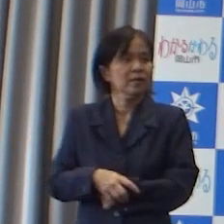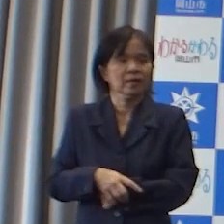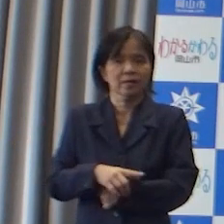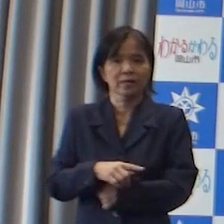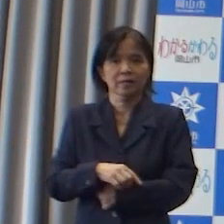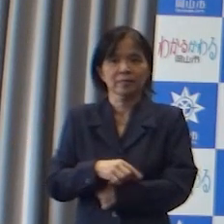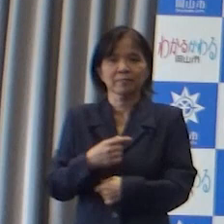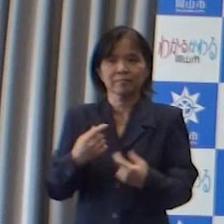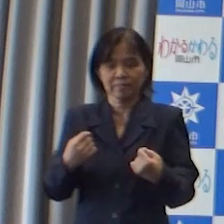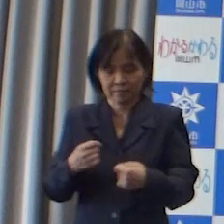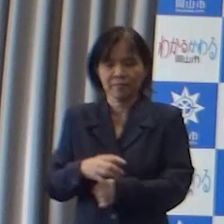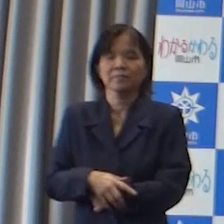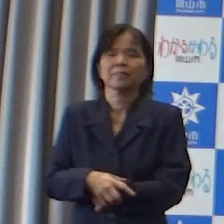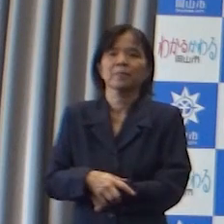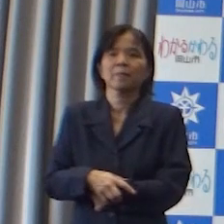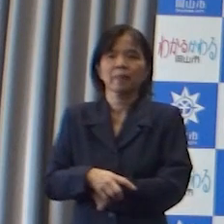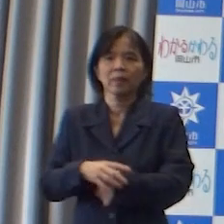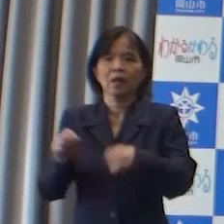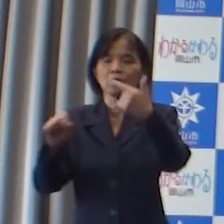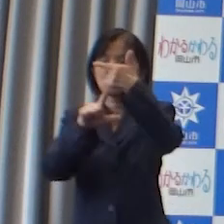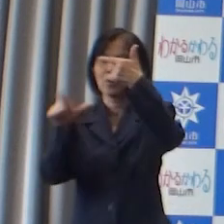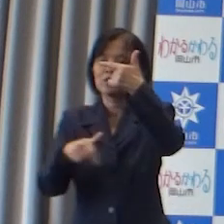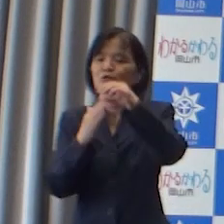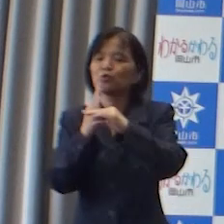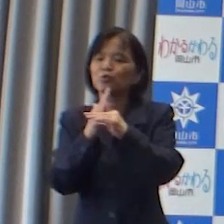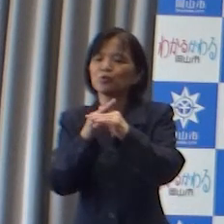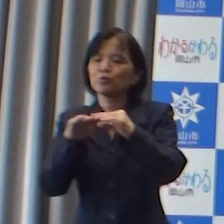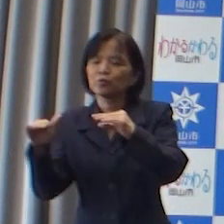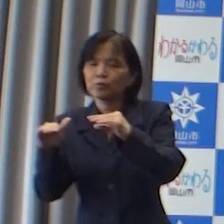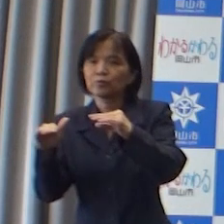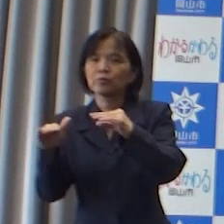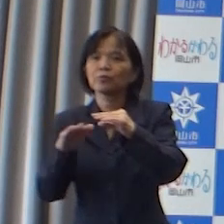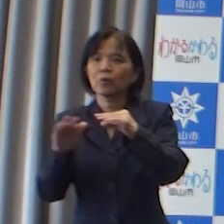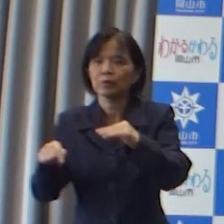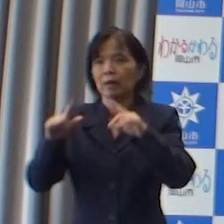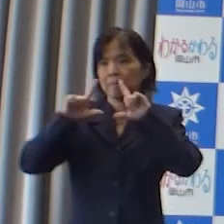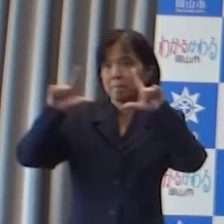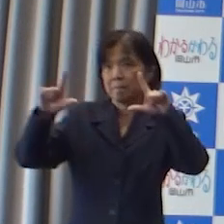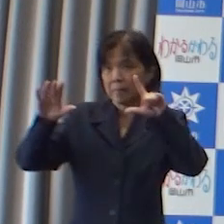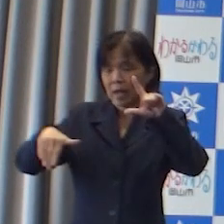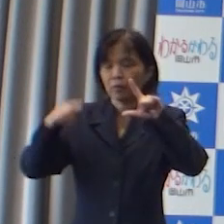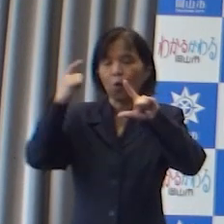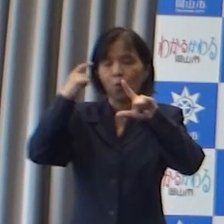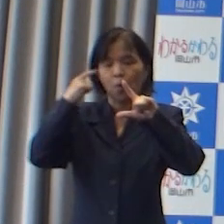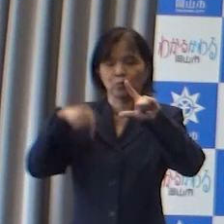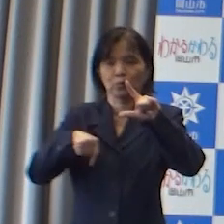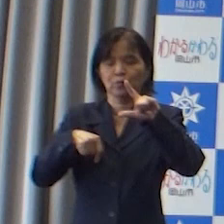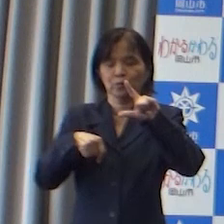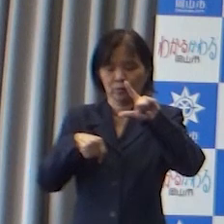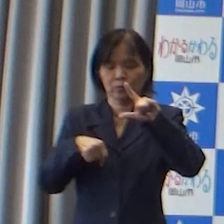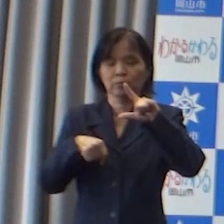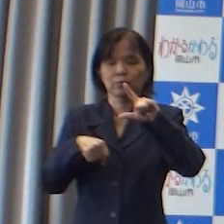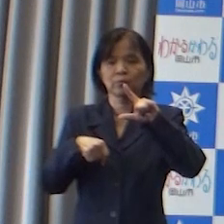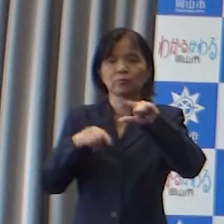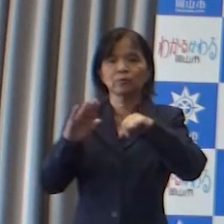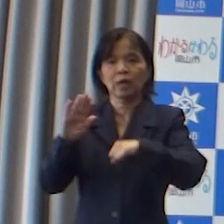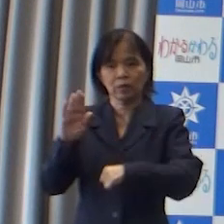発表してたな、ごめんなさい、あの6月中旬っていう形で、発表してたと思いますが、